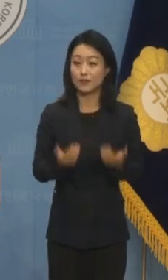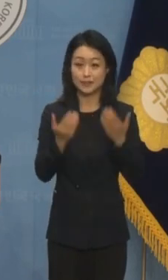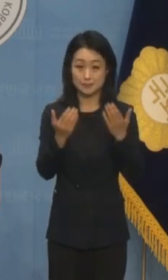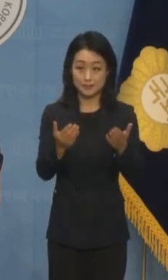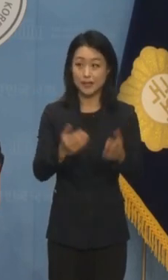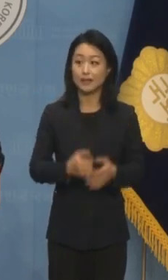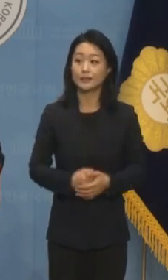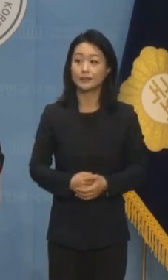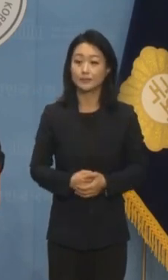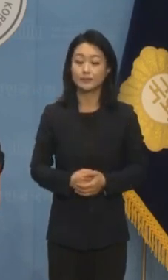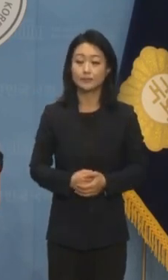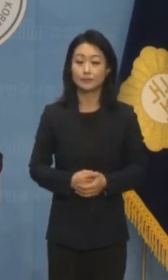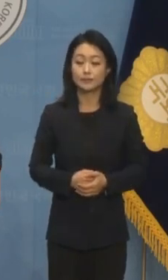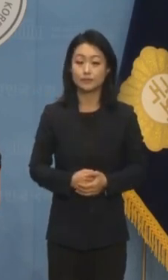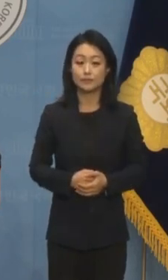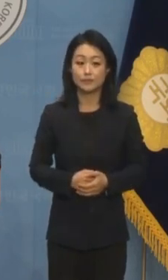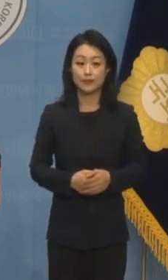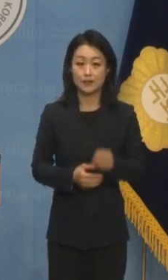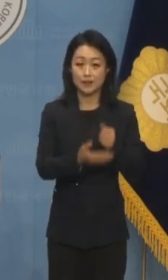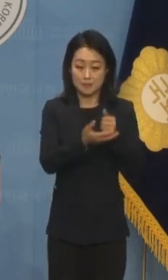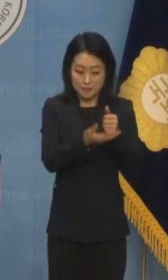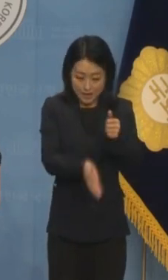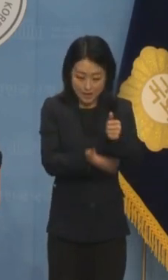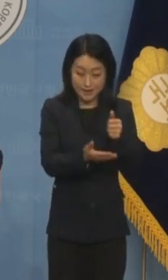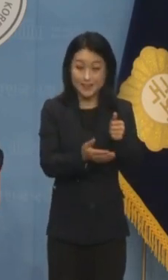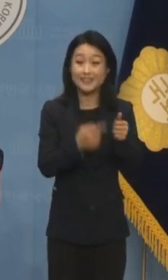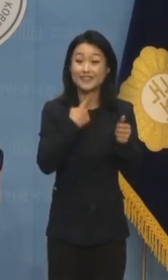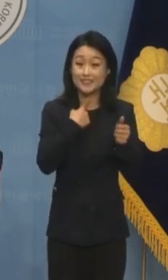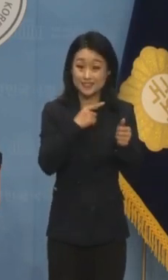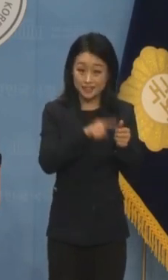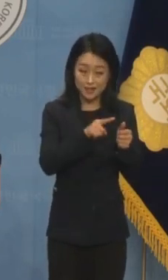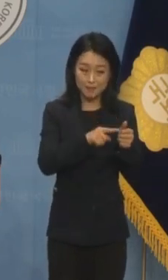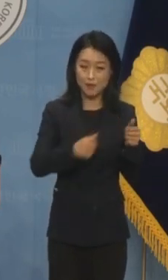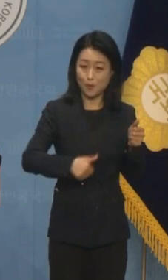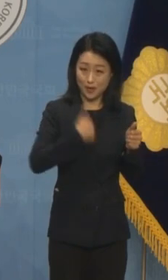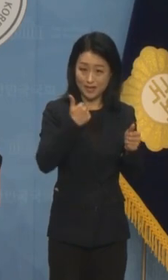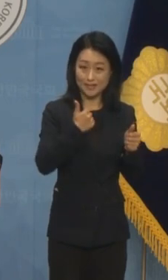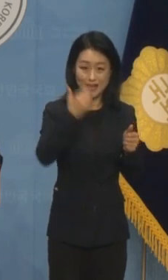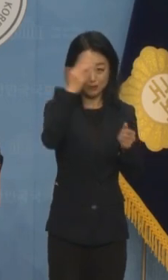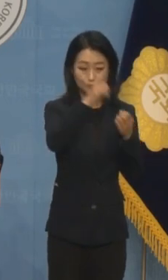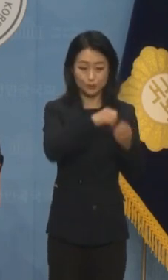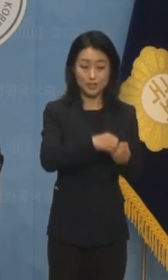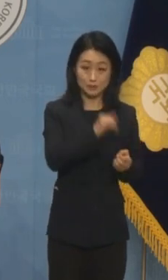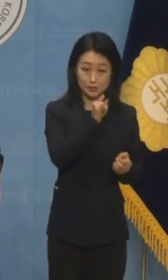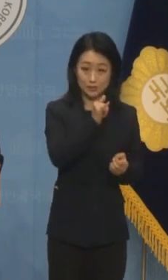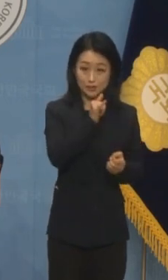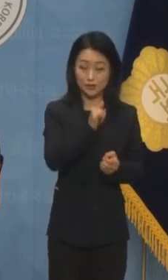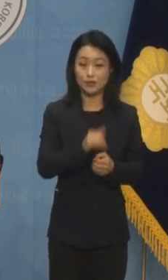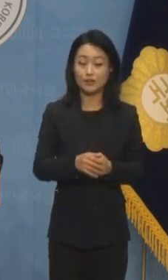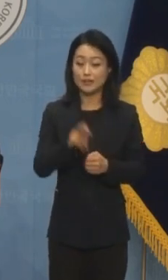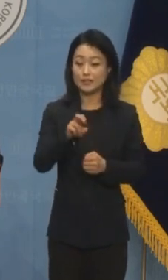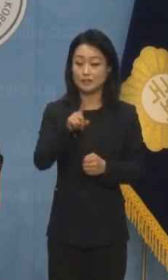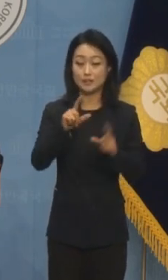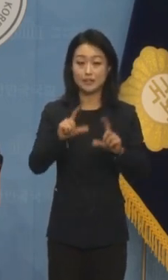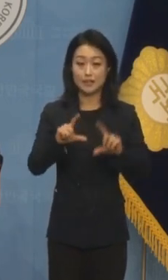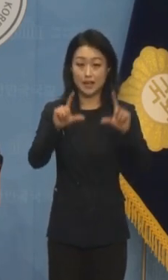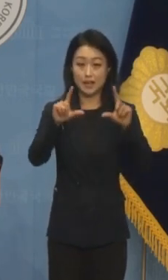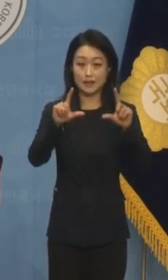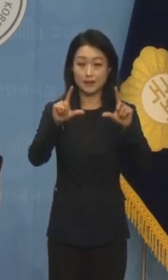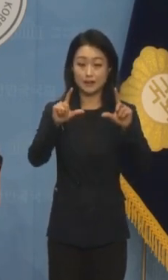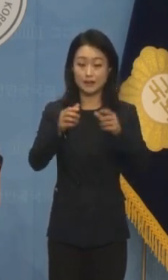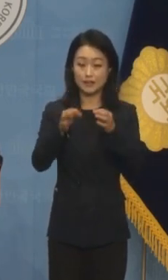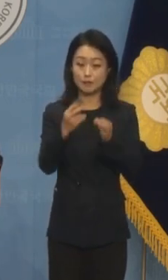합니다 방귀낀 놈이 성낸다 말이 있습니다 민주당이 21일 지난 금요일 김홍일 위원장